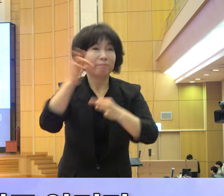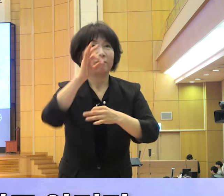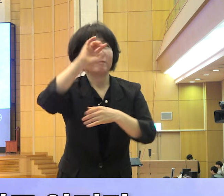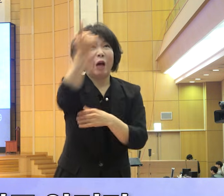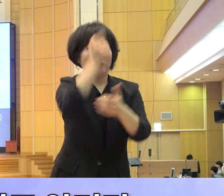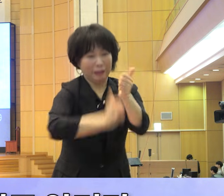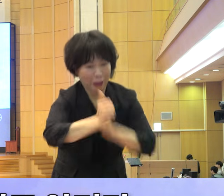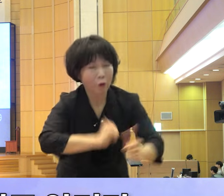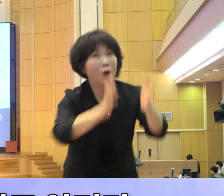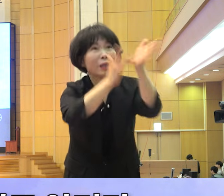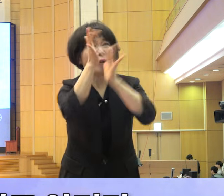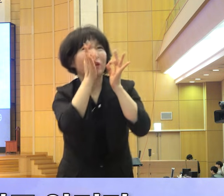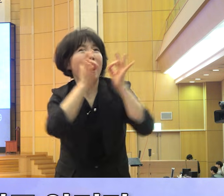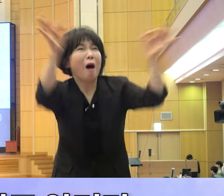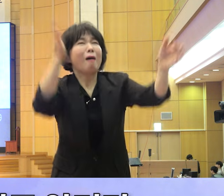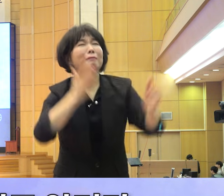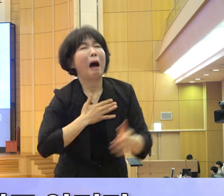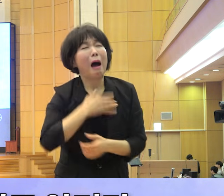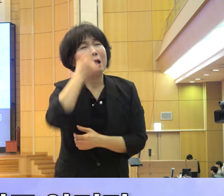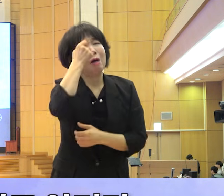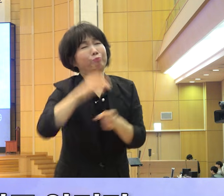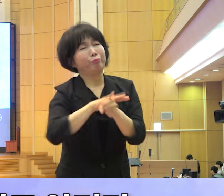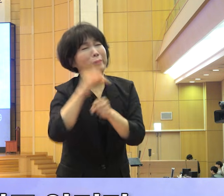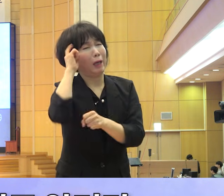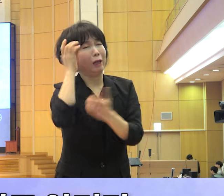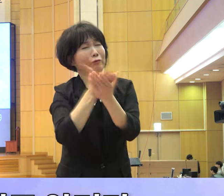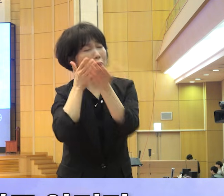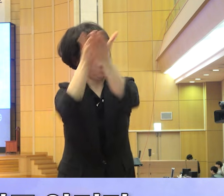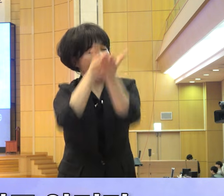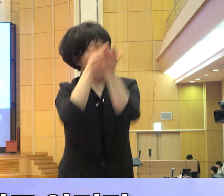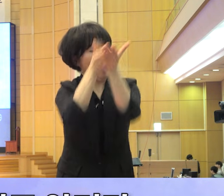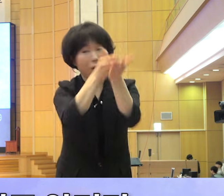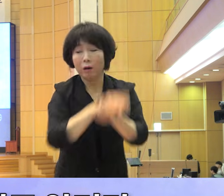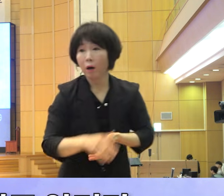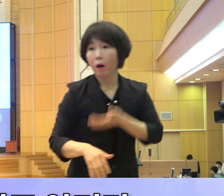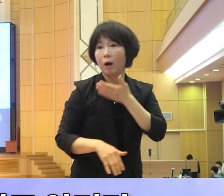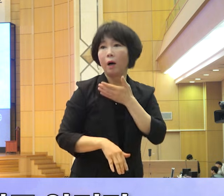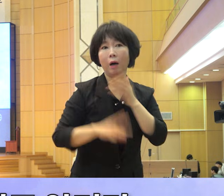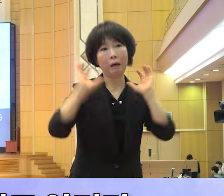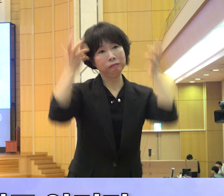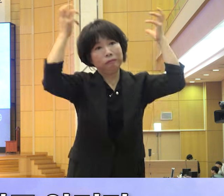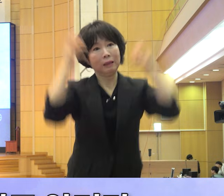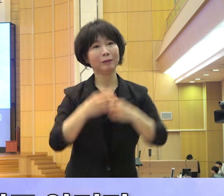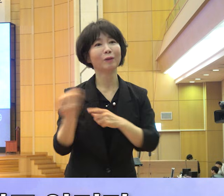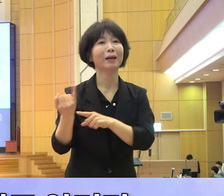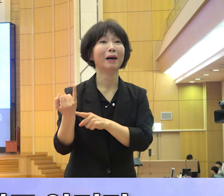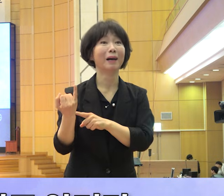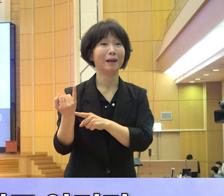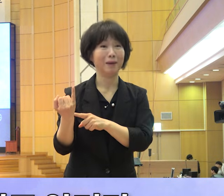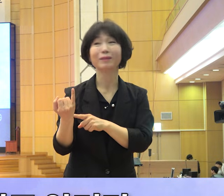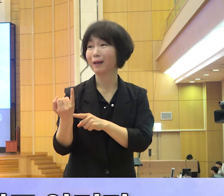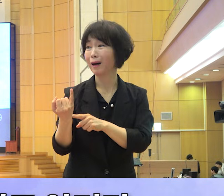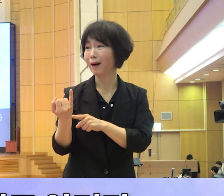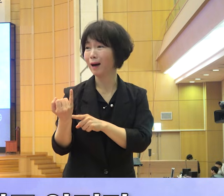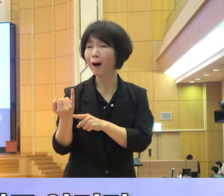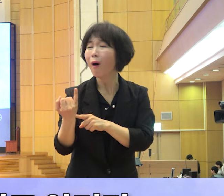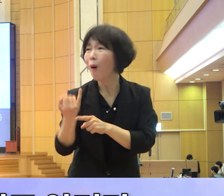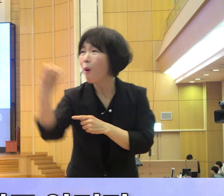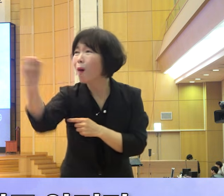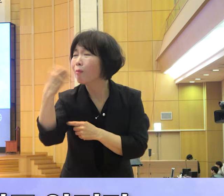거예요. 뭐가 불쌍한데? 근데 그 어미 입에서 나오는 소리를